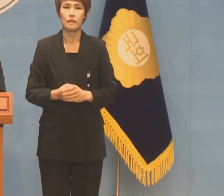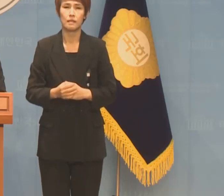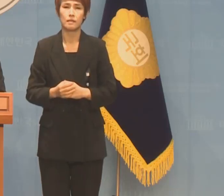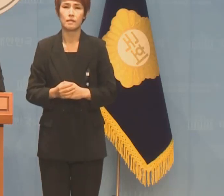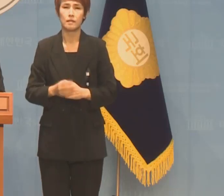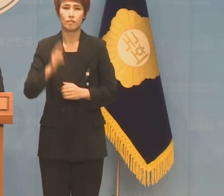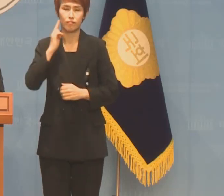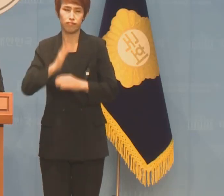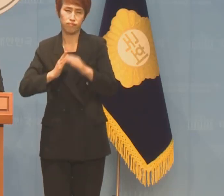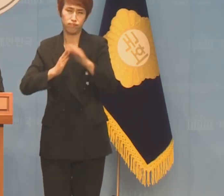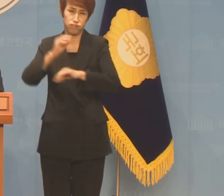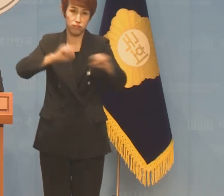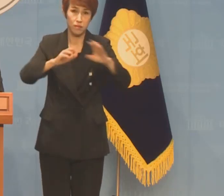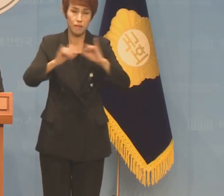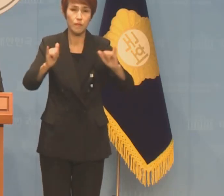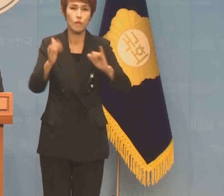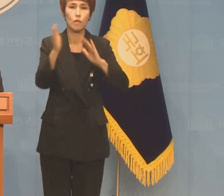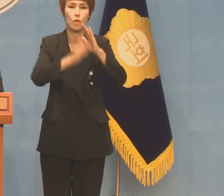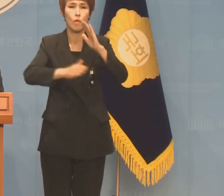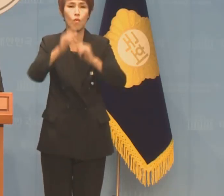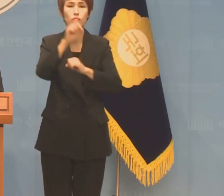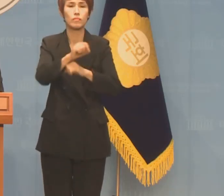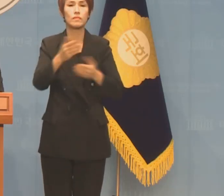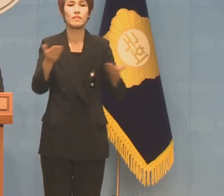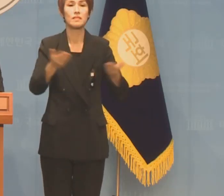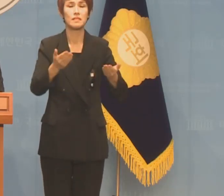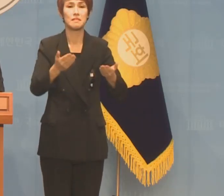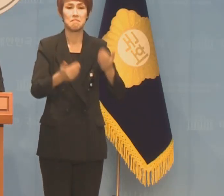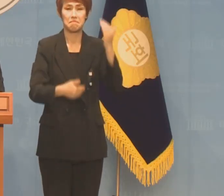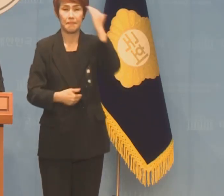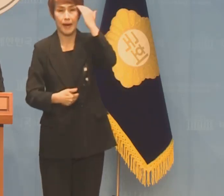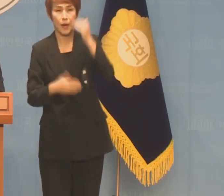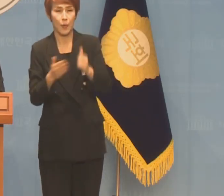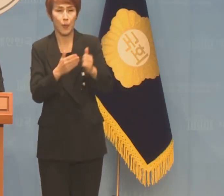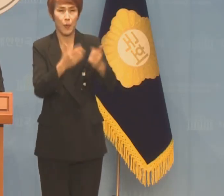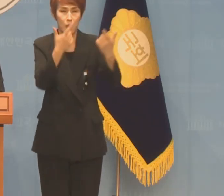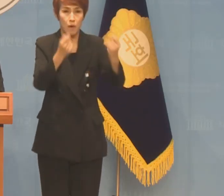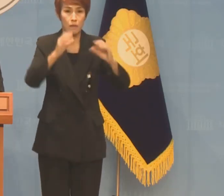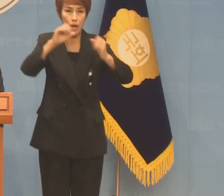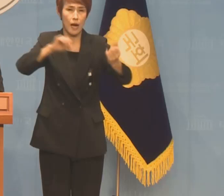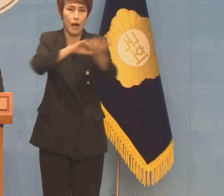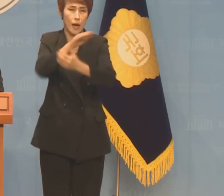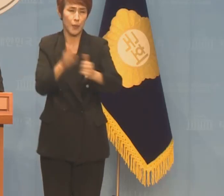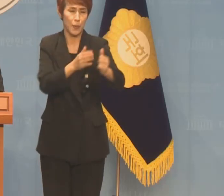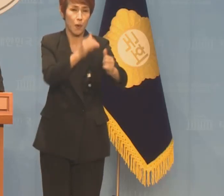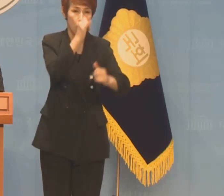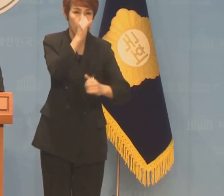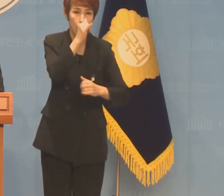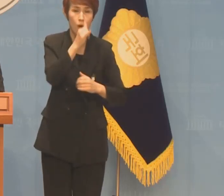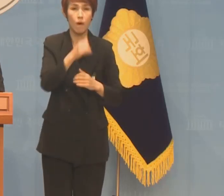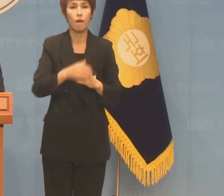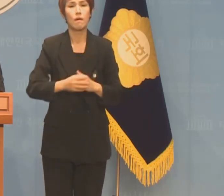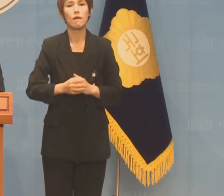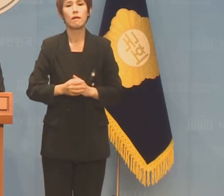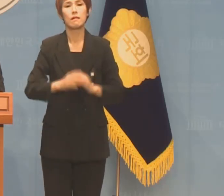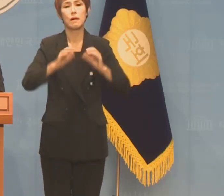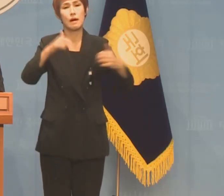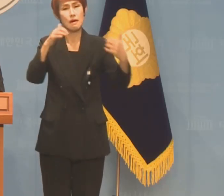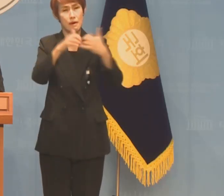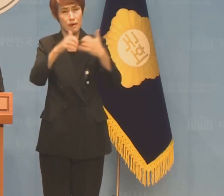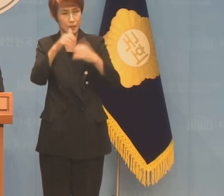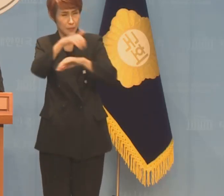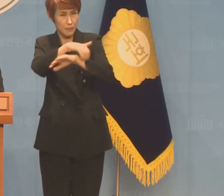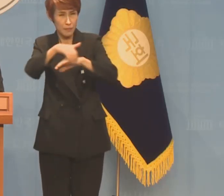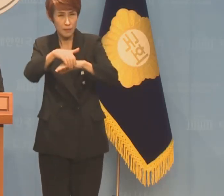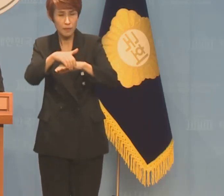지지자들에게 특수공무집행 방해를 사주하고 끝까지 내란을 획책하는 것도 모자라서 이젠 내전까지